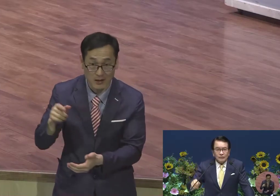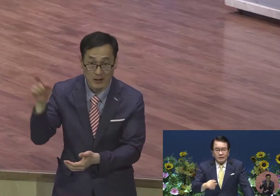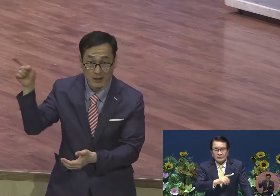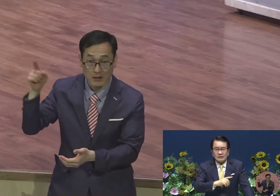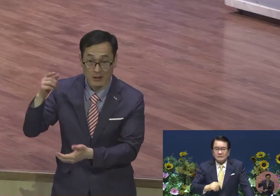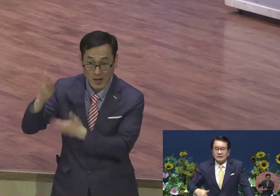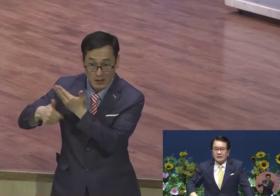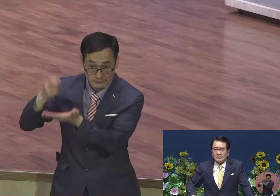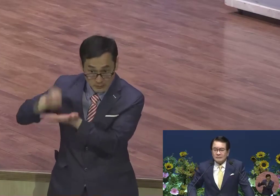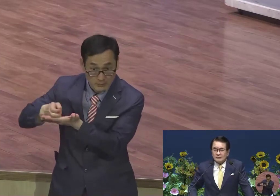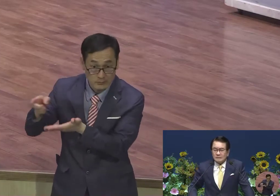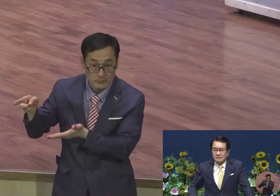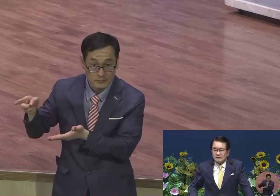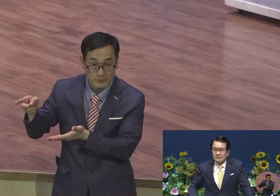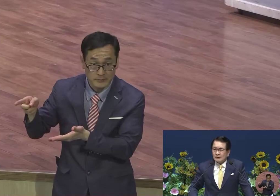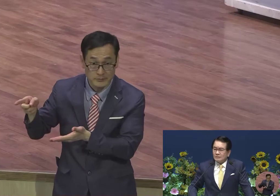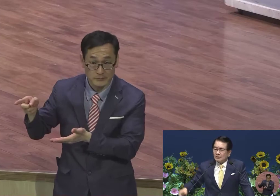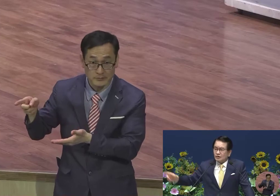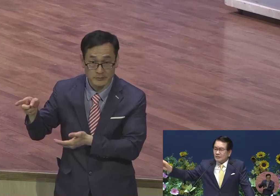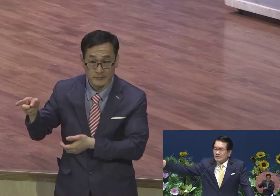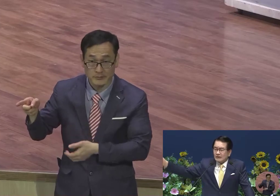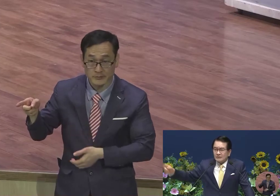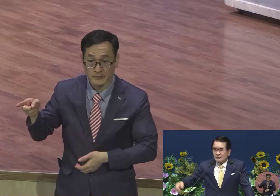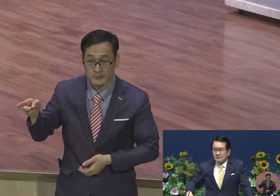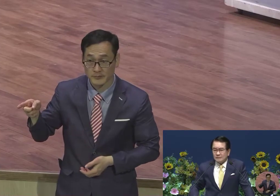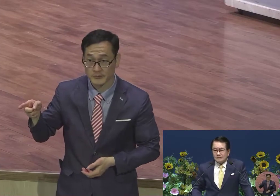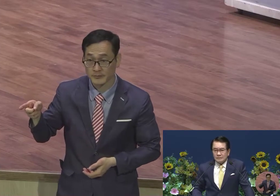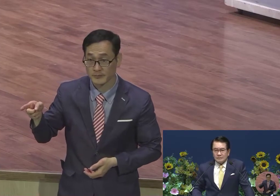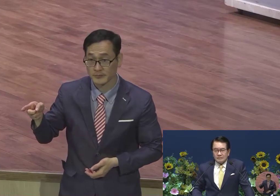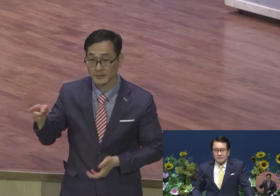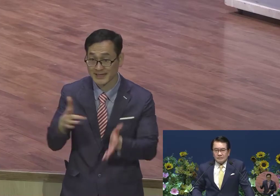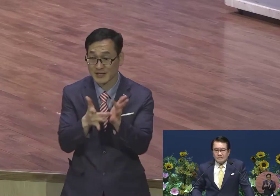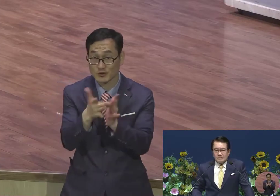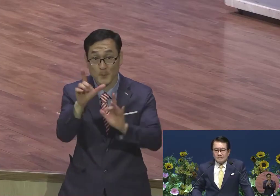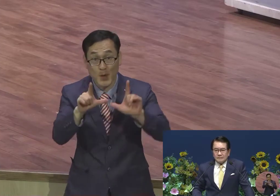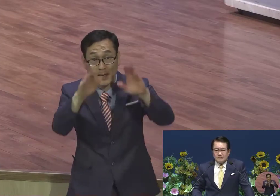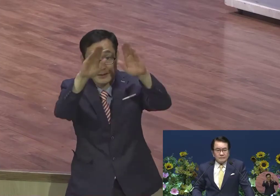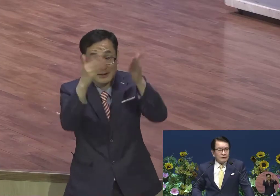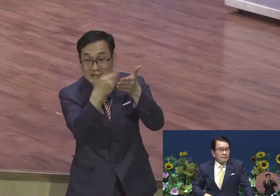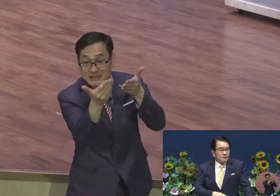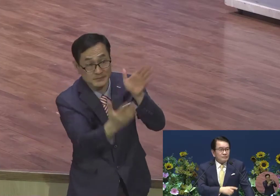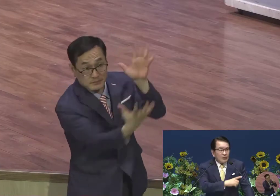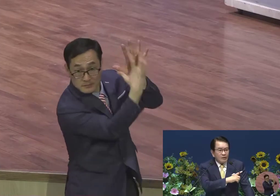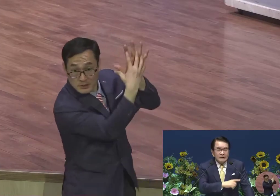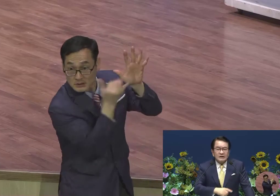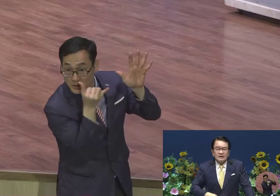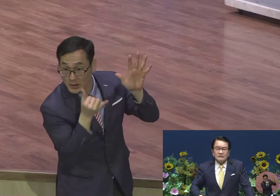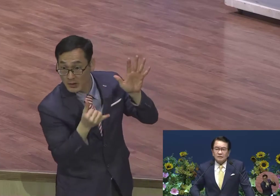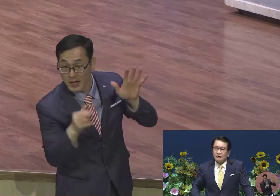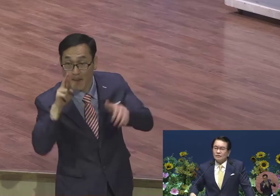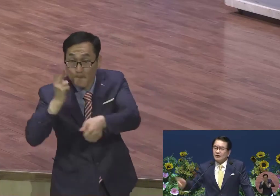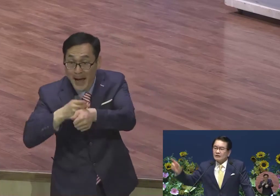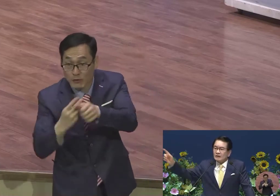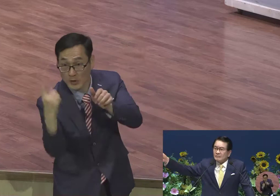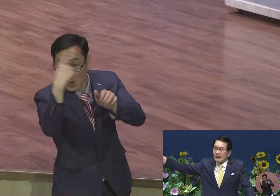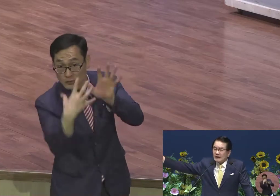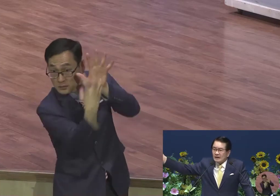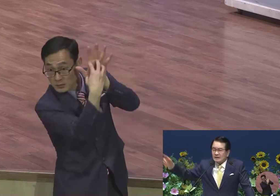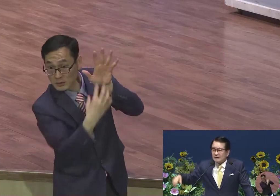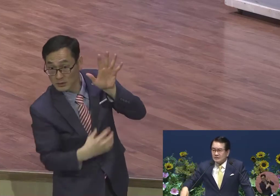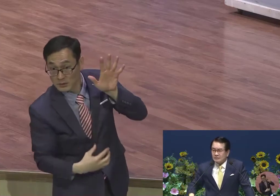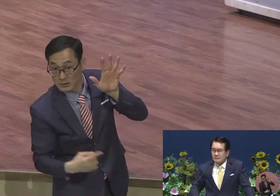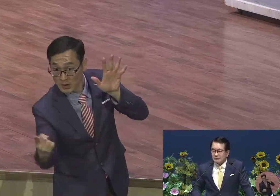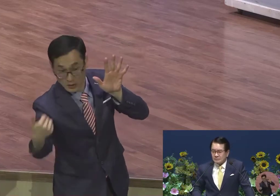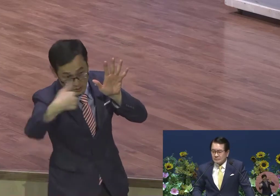우리에게 형상 없잖아요 여기 예수님 형상이세요 여기 무슨 바울 형상 있어요 여기 형상